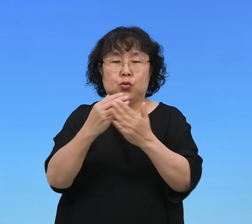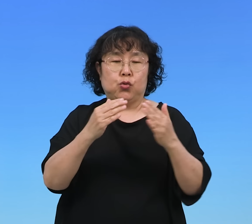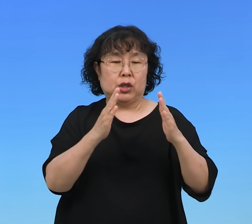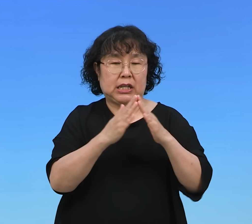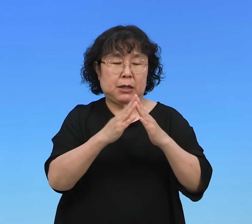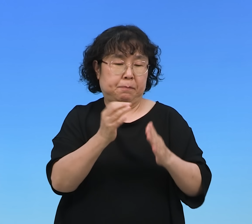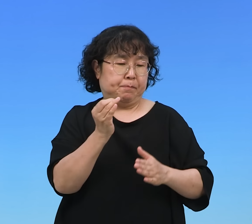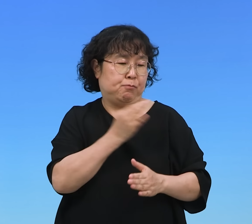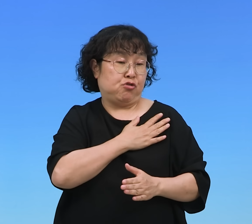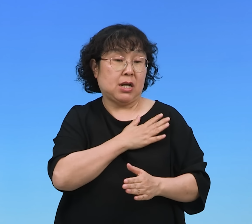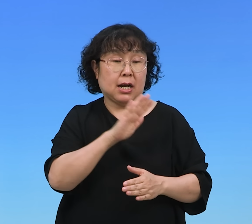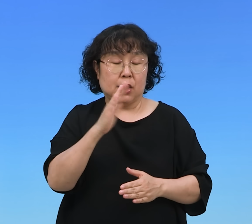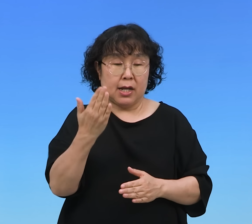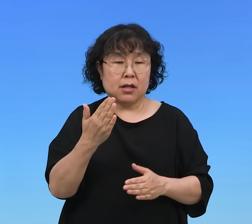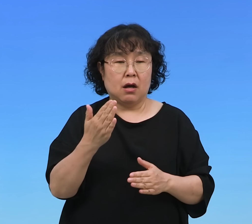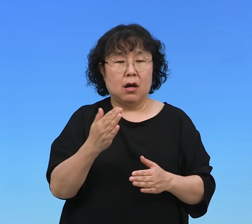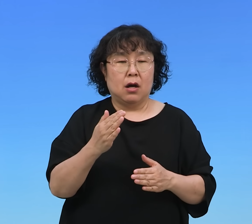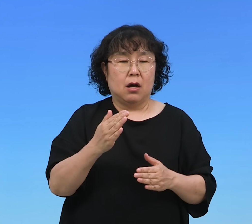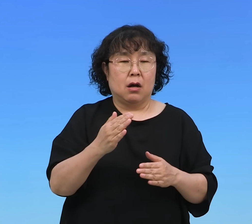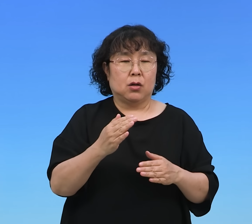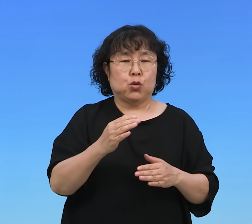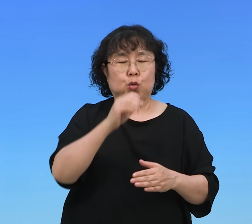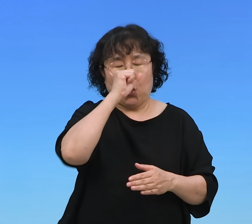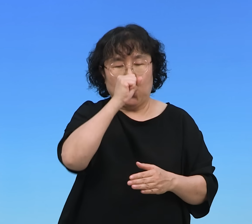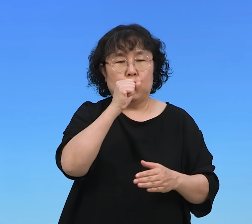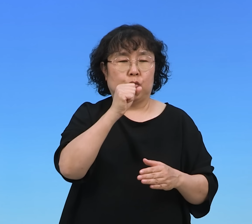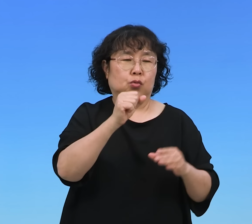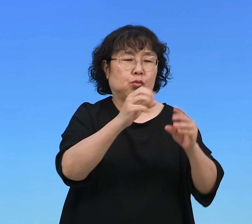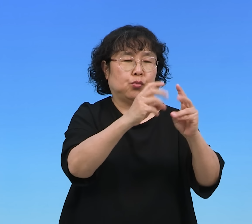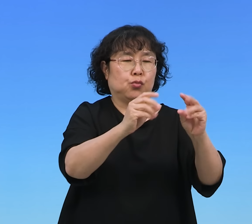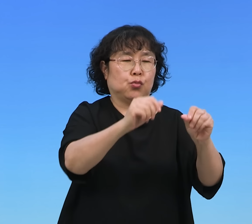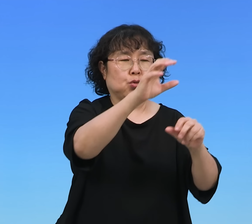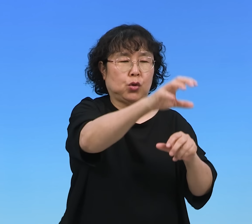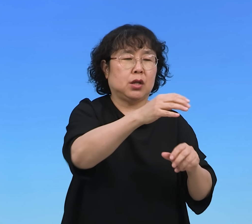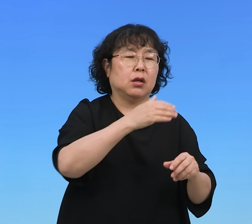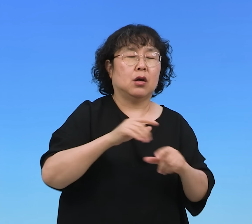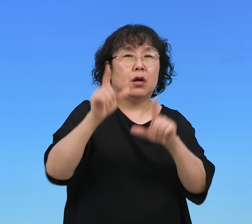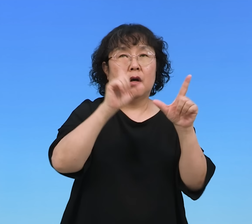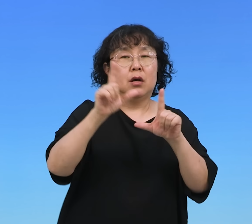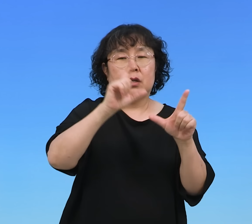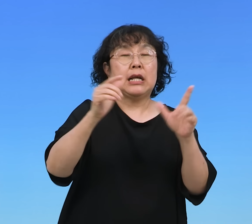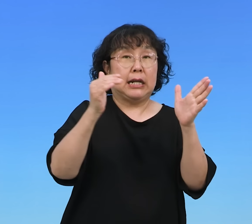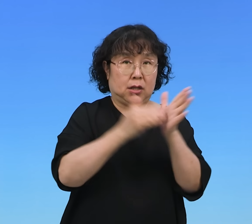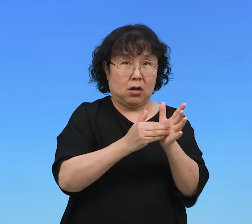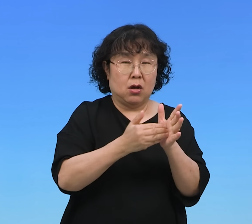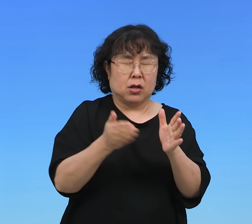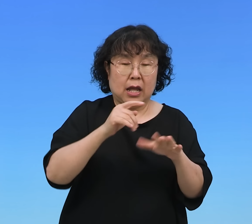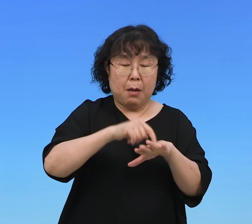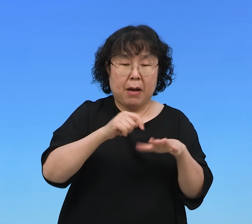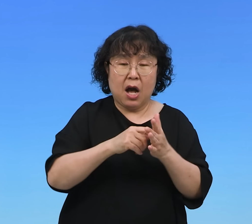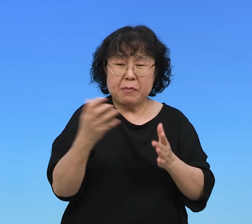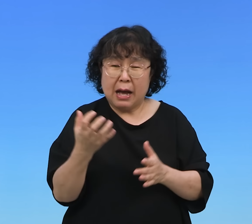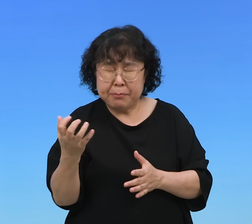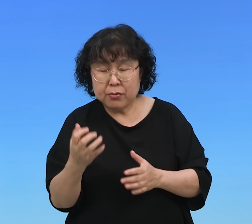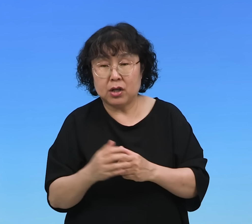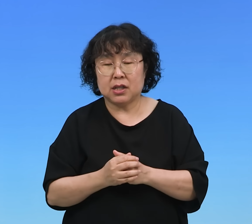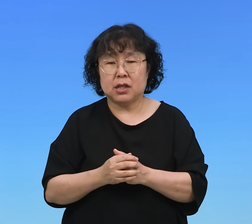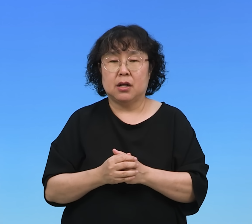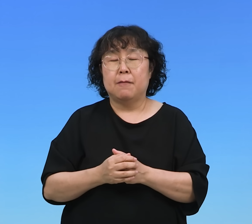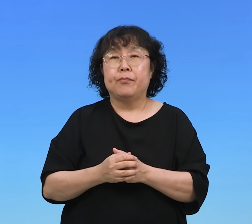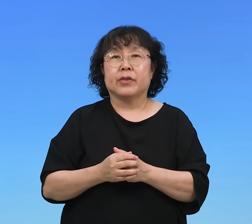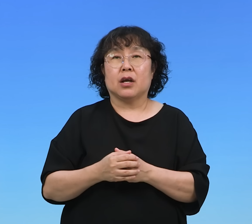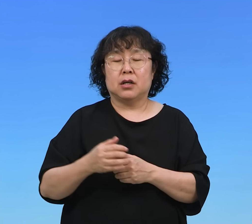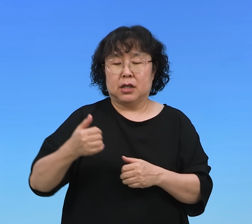뭐냐, 그 이 80년대 초에 보여지던 야성이 잘 안 보이는 거예요. 그 2세,